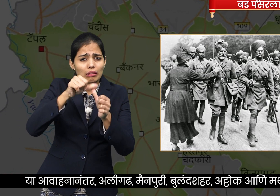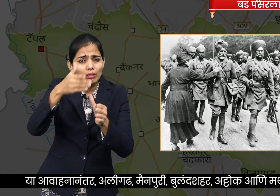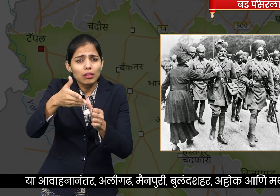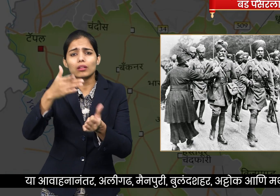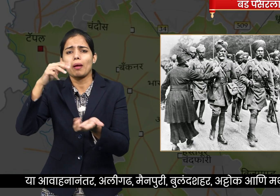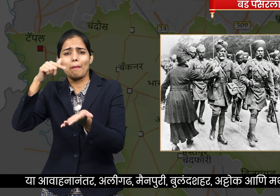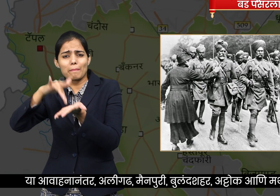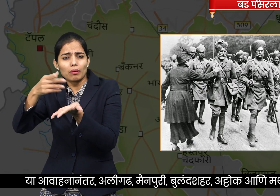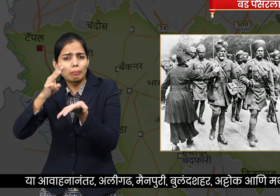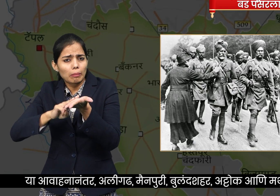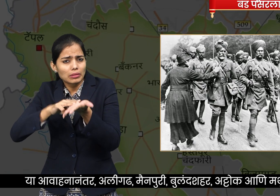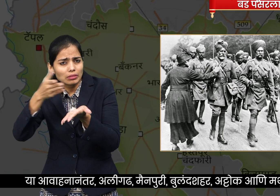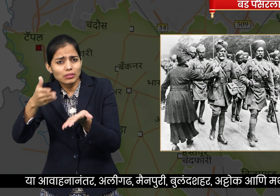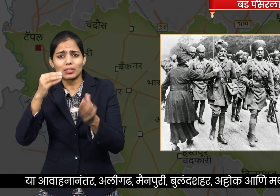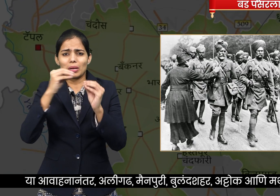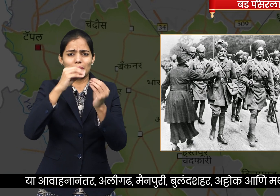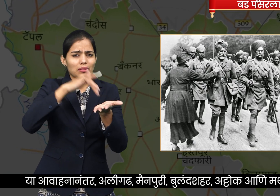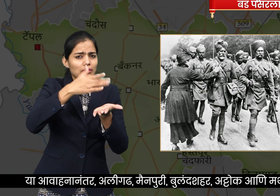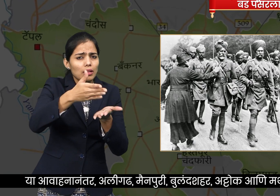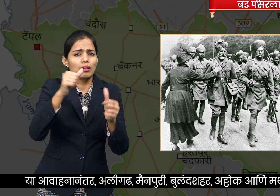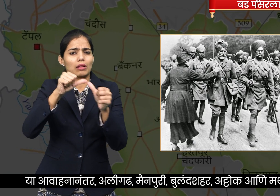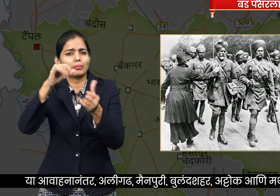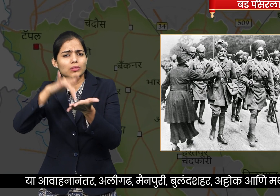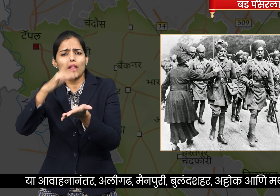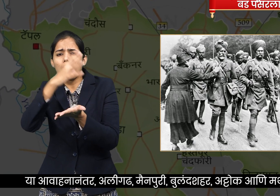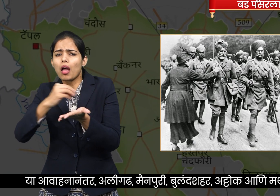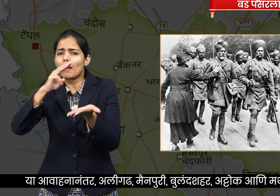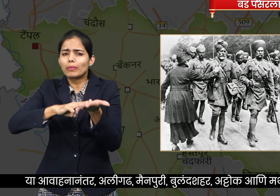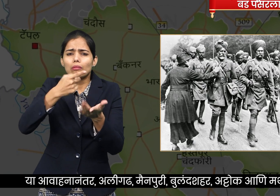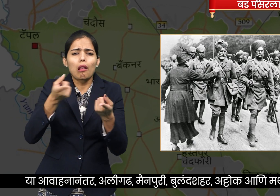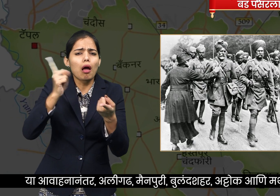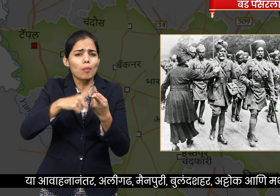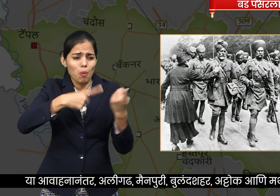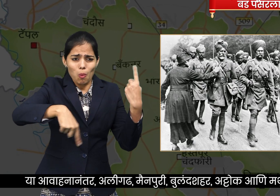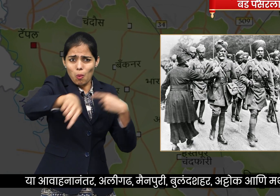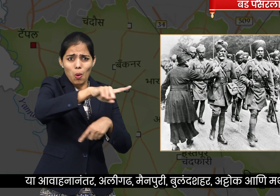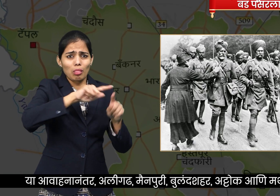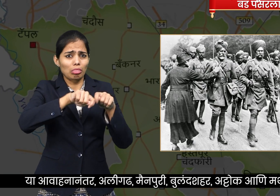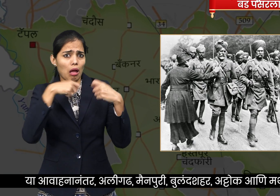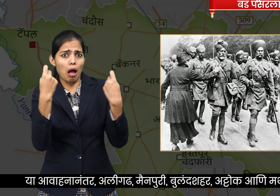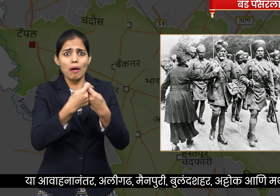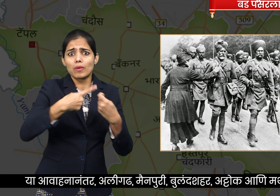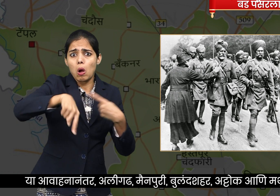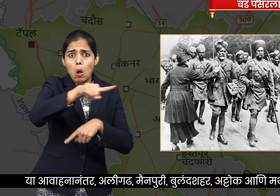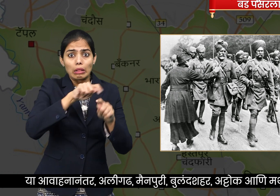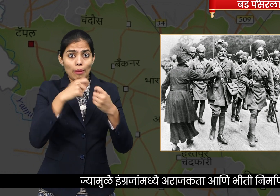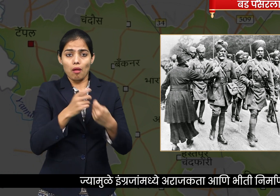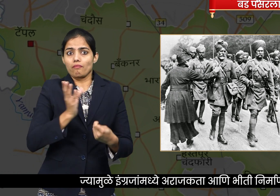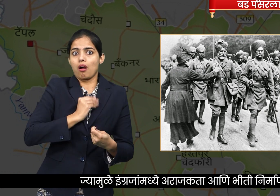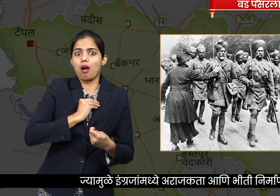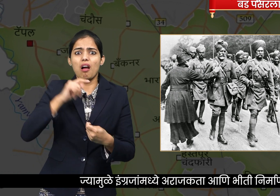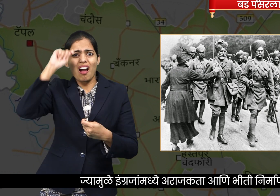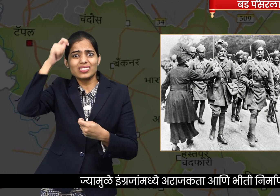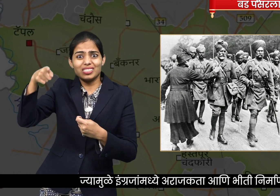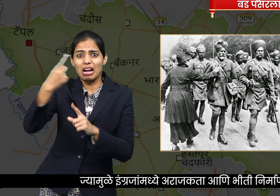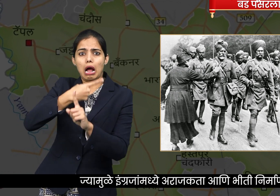आव्हानानंतर अलीगड, मैनपुरी, बुलंदशहर, अटोक आणि मथुरा येथे बंड सुरू झाले,